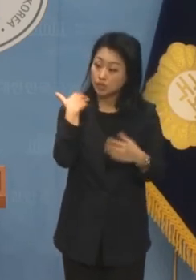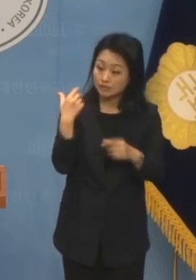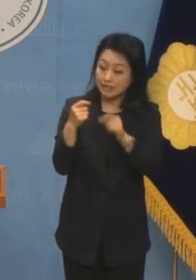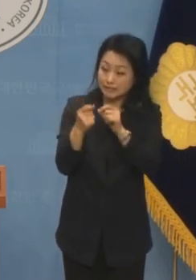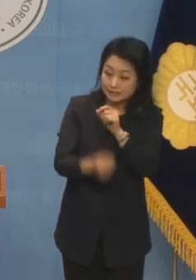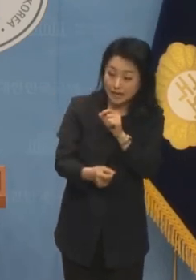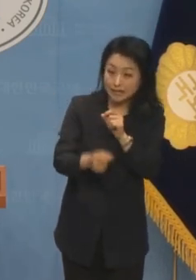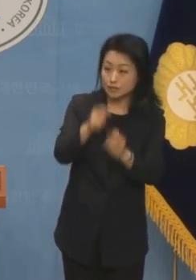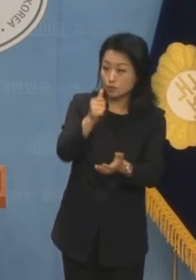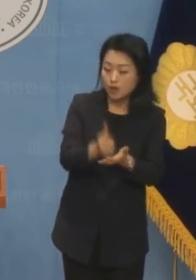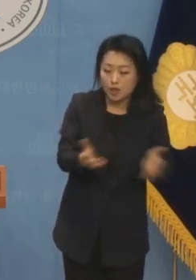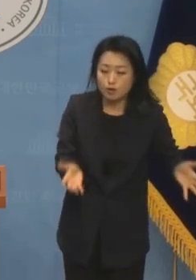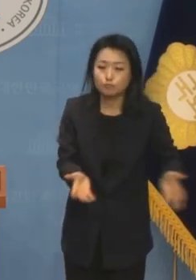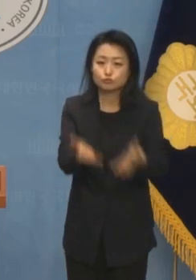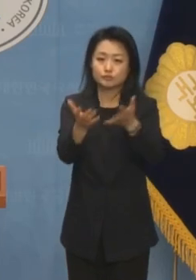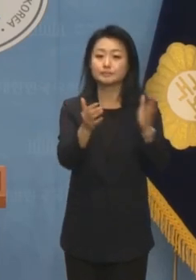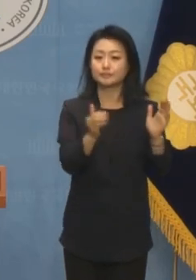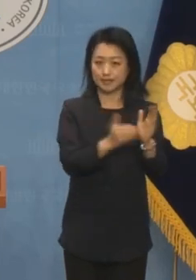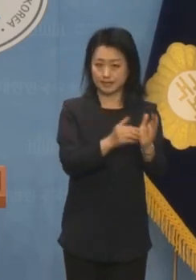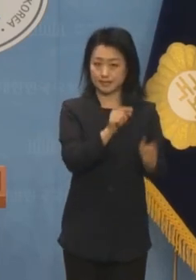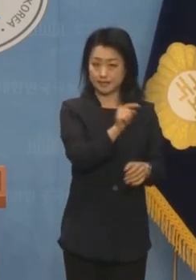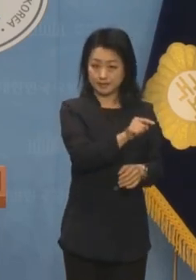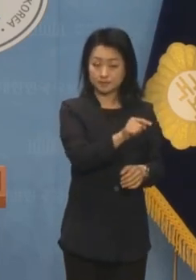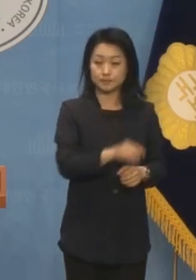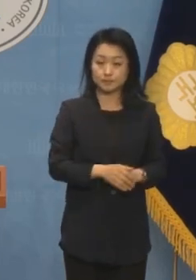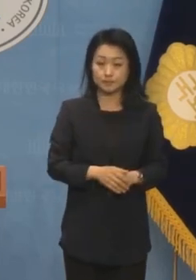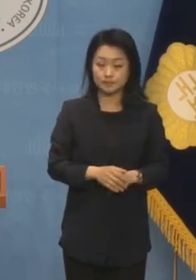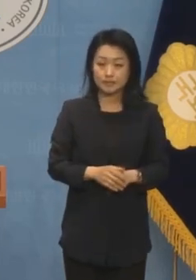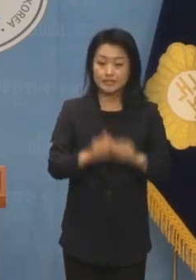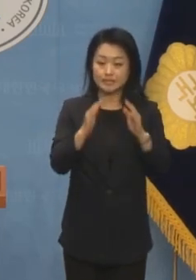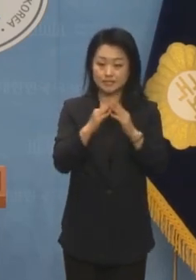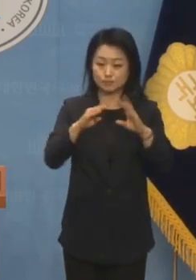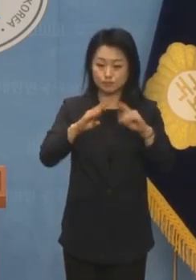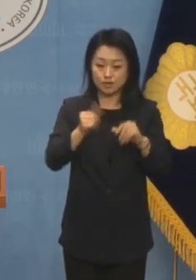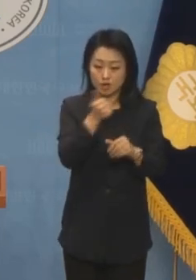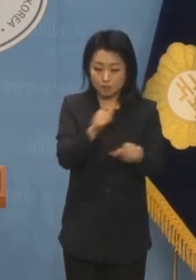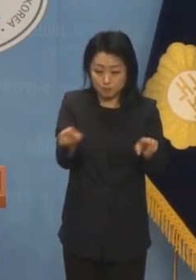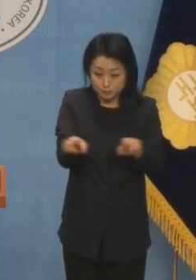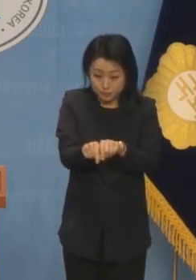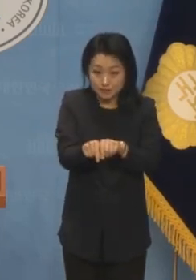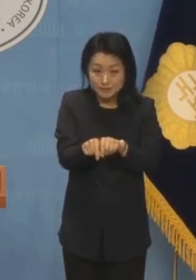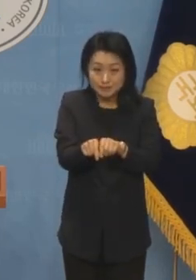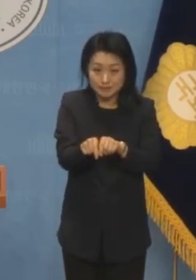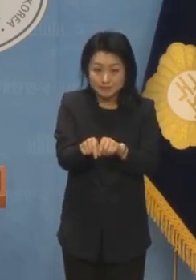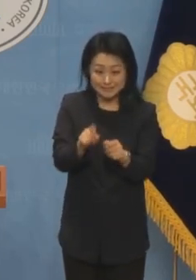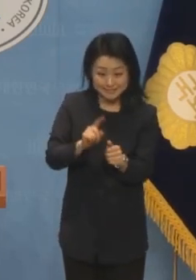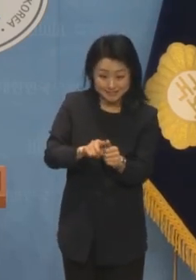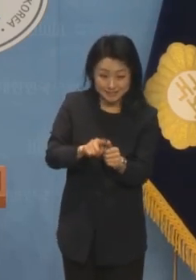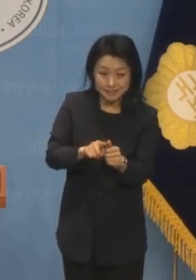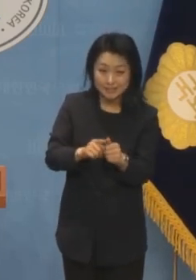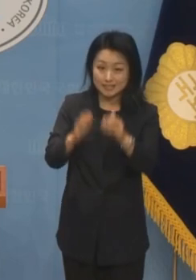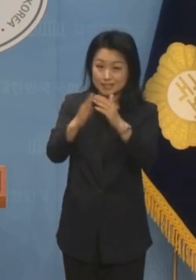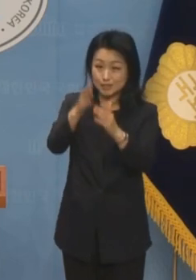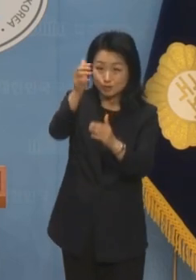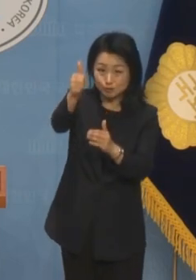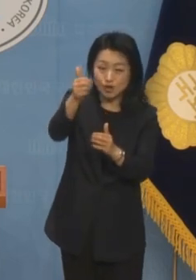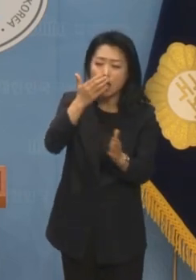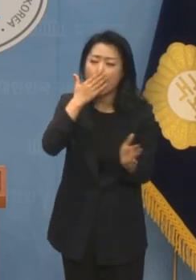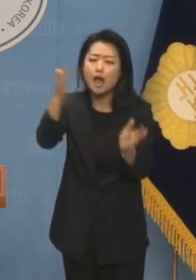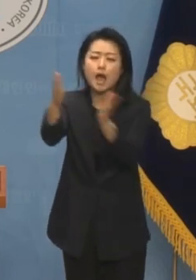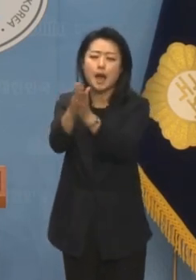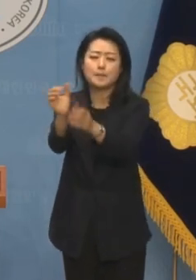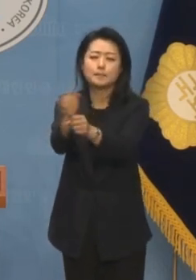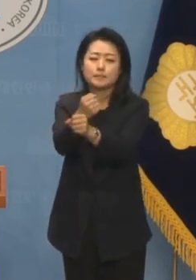범죄를 부추겼습니다. 중개인까지 전세 사기 일당과 합심하여 세입자를 속이는데